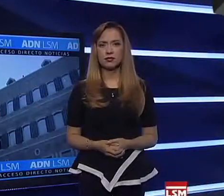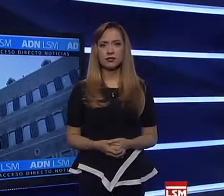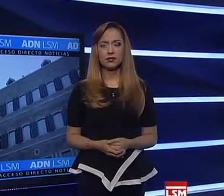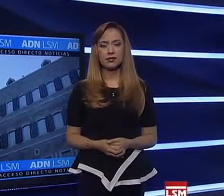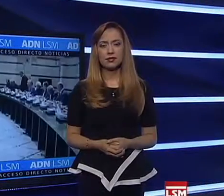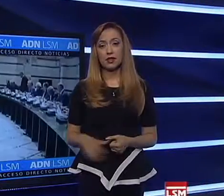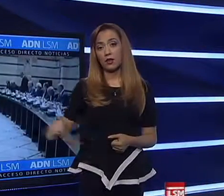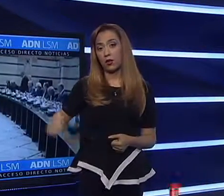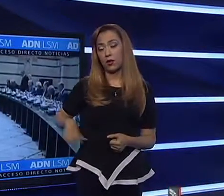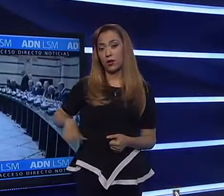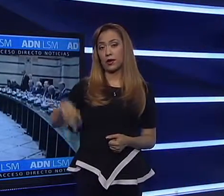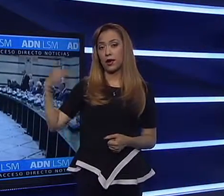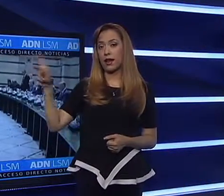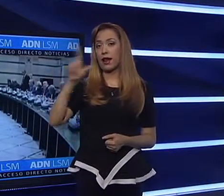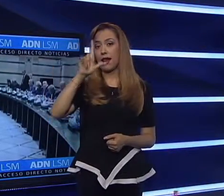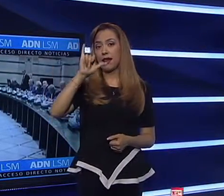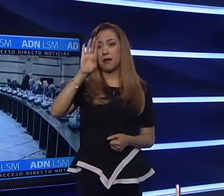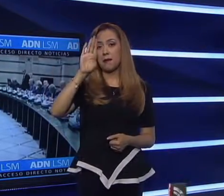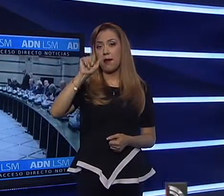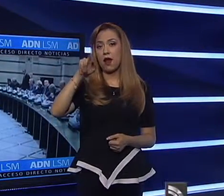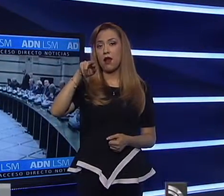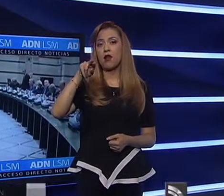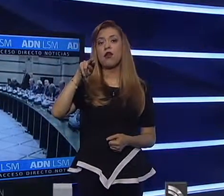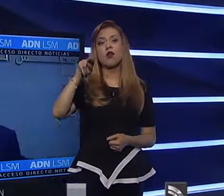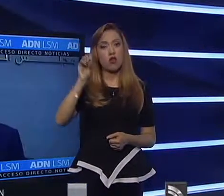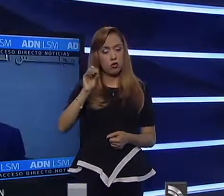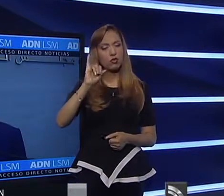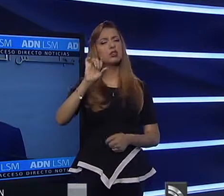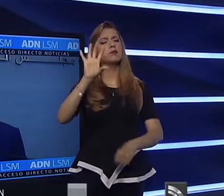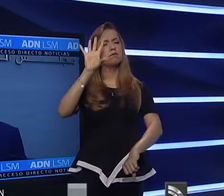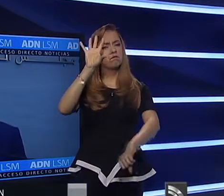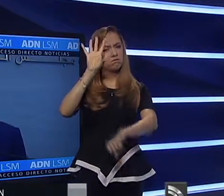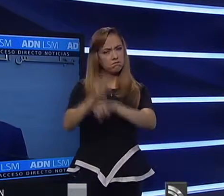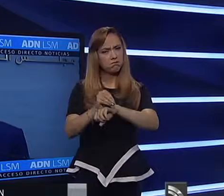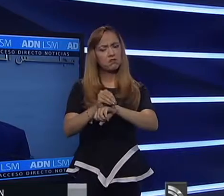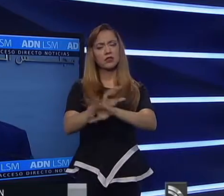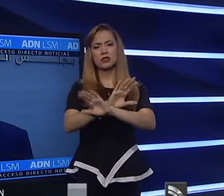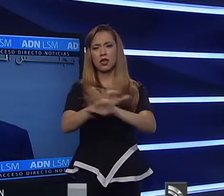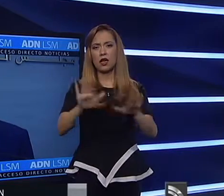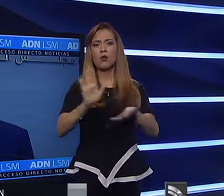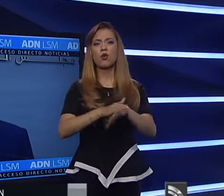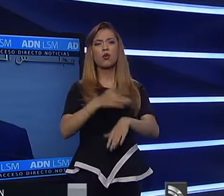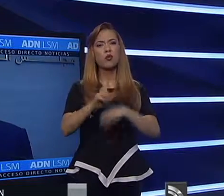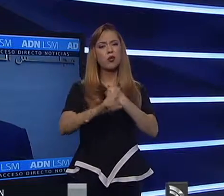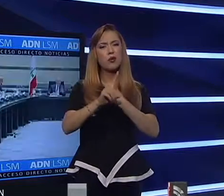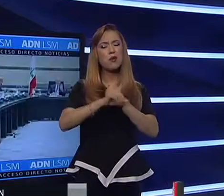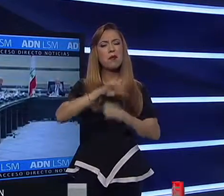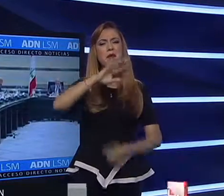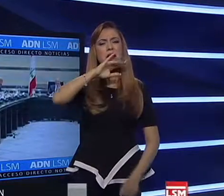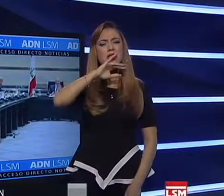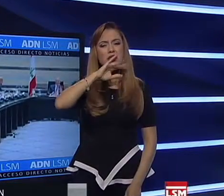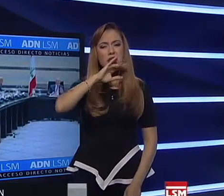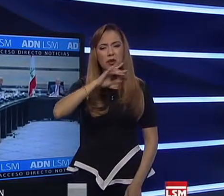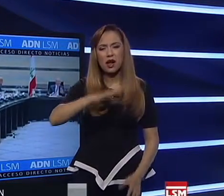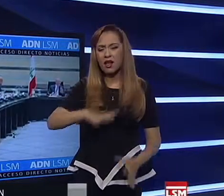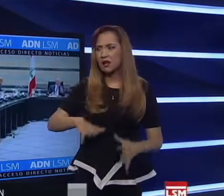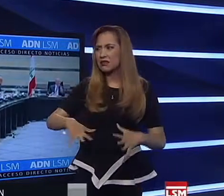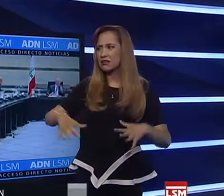El gobierno de Líbano aprobó un plan para poner fin a la denominada crisis de la basura con un acuerdo que aprueba la concesión de la gestión